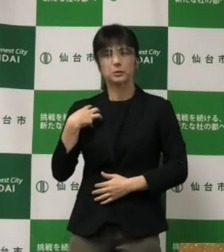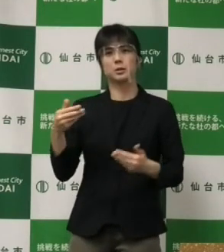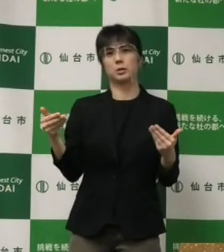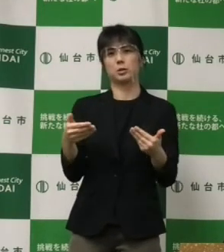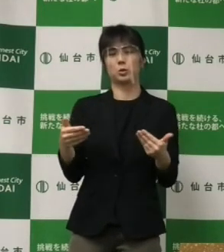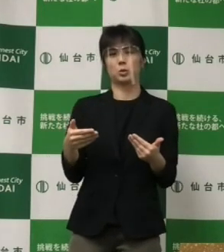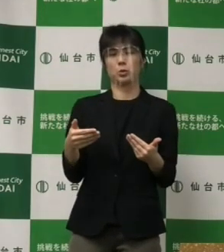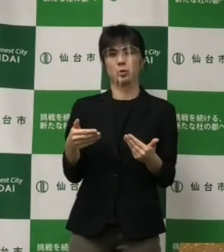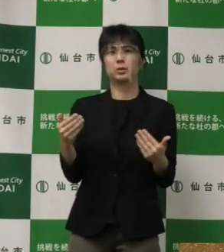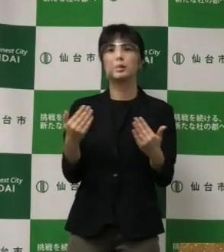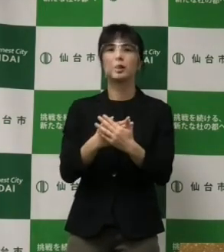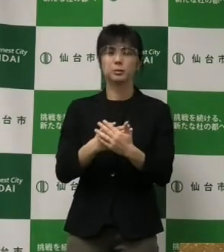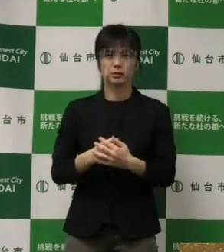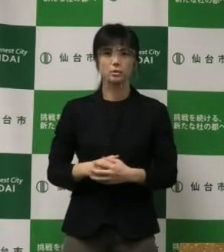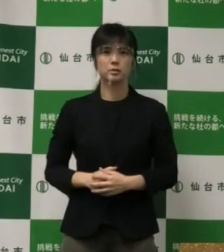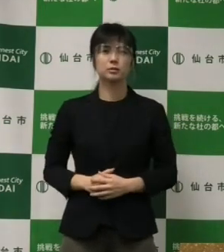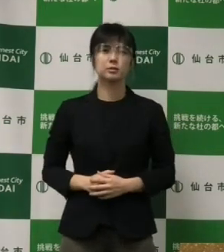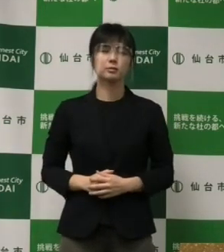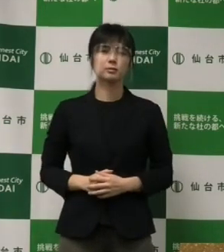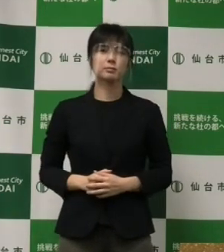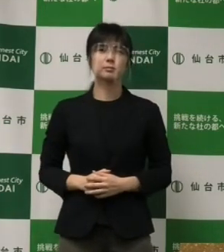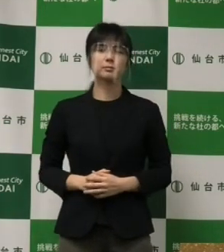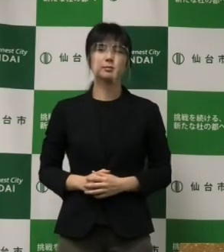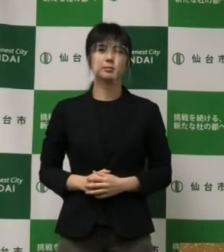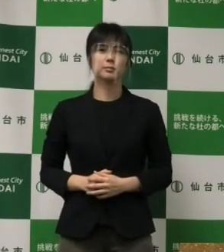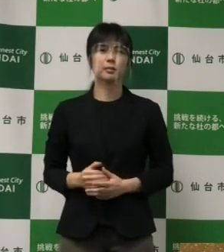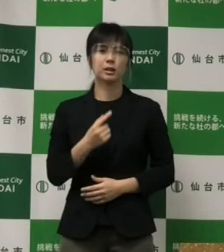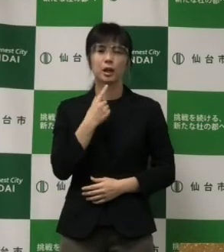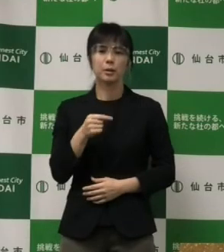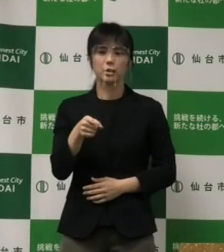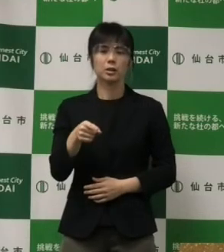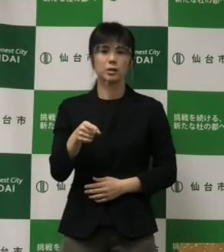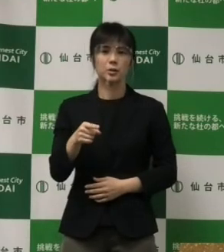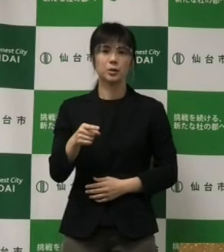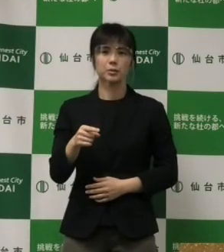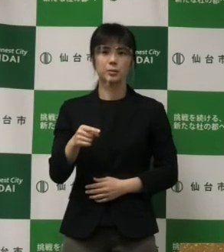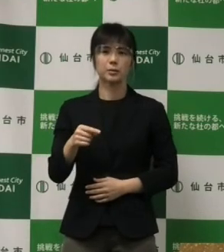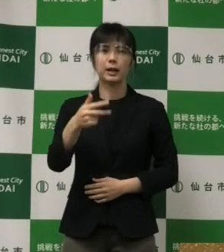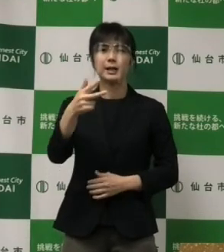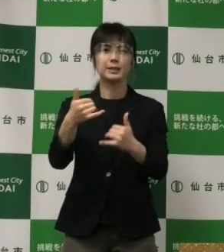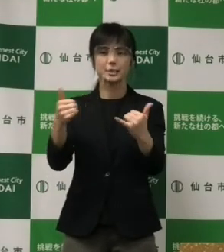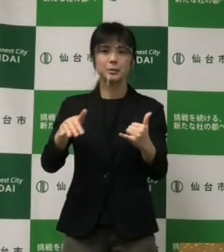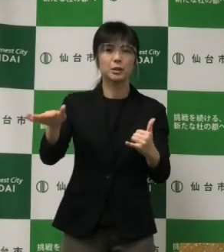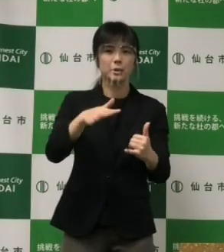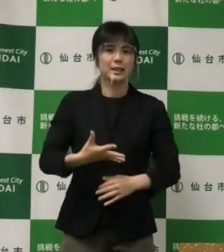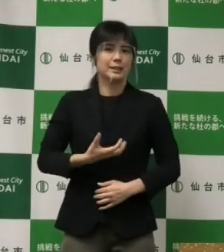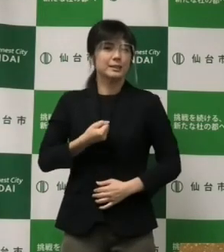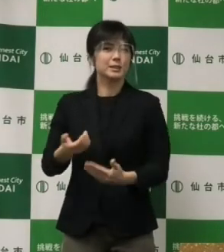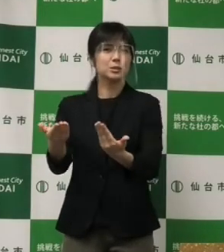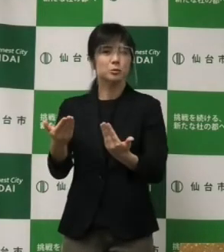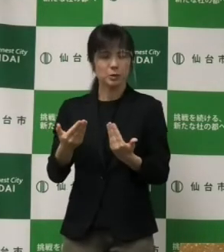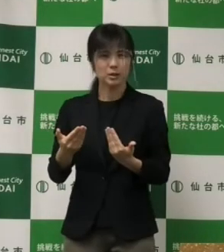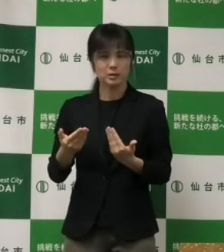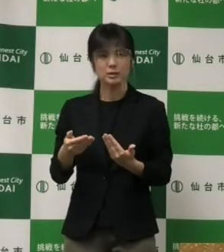の一つでありまして、やはりこれは信頼を 市民の皆様方に持っていただかなくちゃいけないわけ